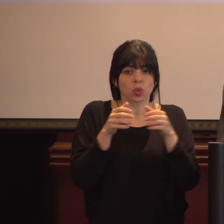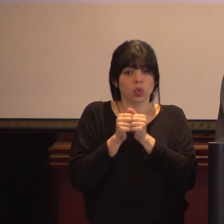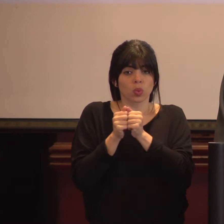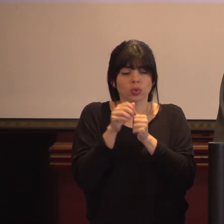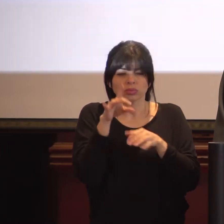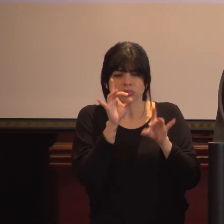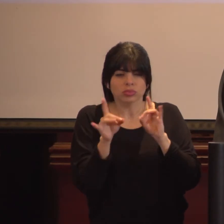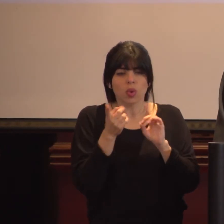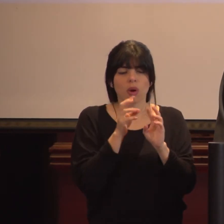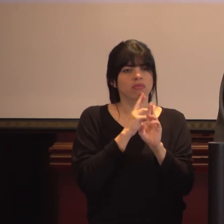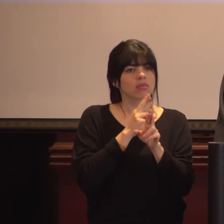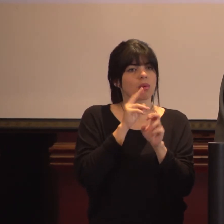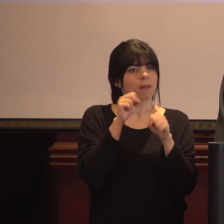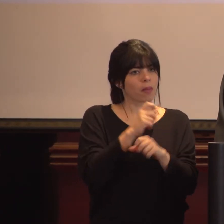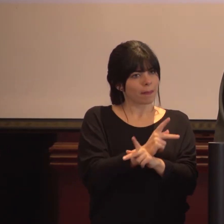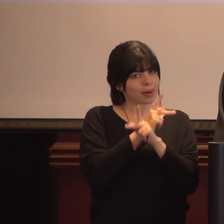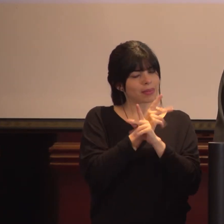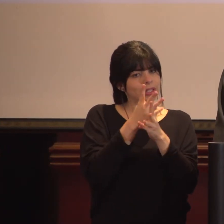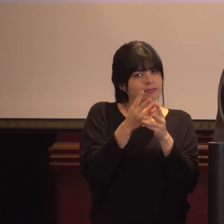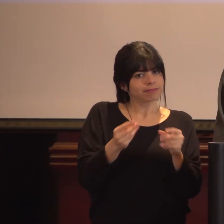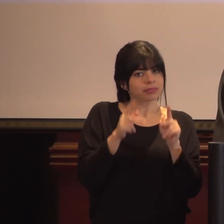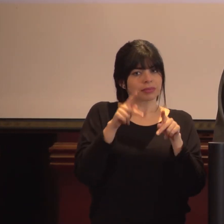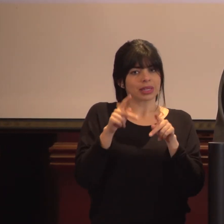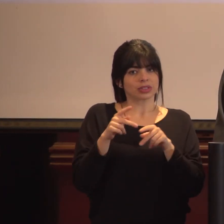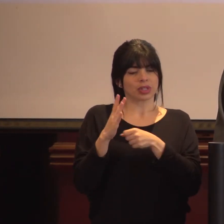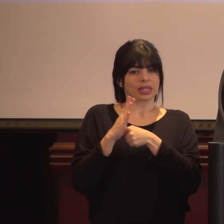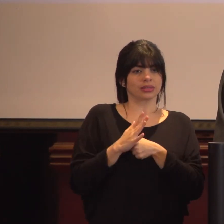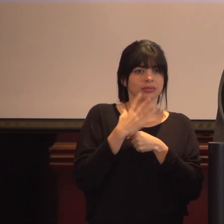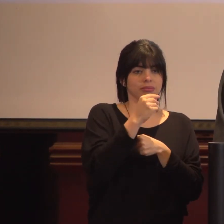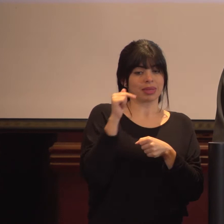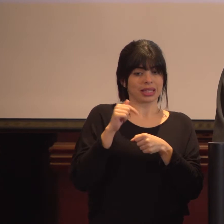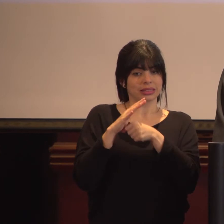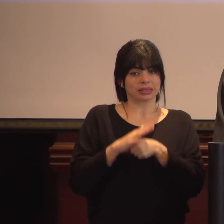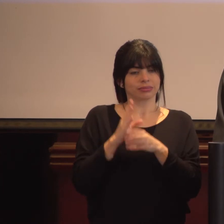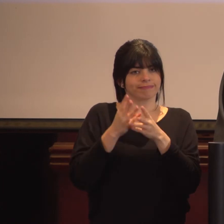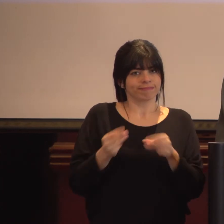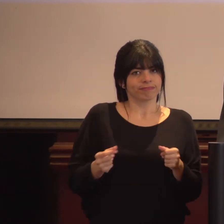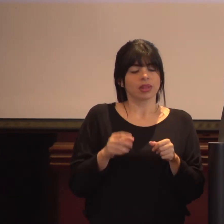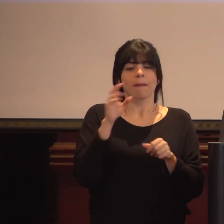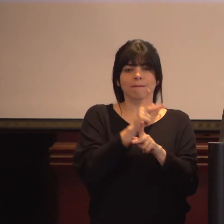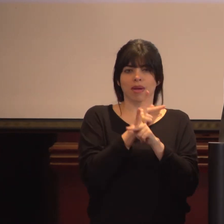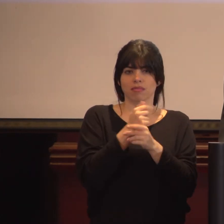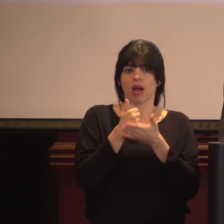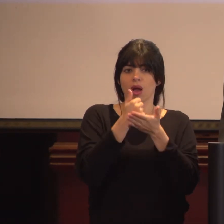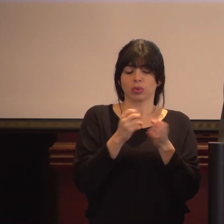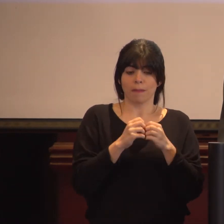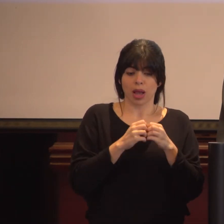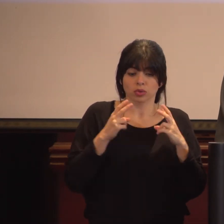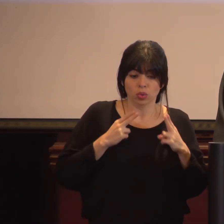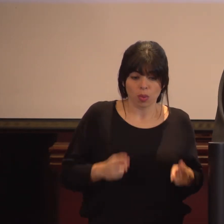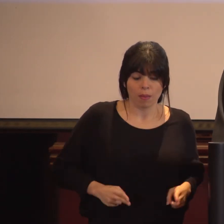respuestas para prevenir y mitigar el desplazamiento forzado la provisión de ayuda humanitaria el